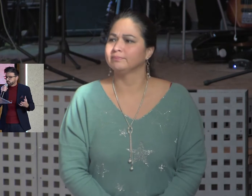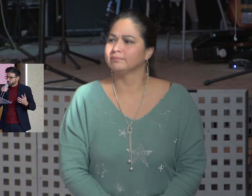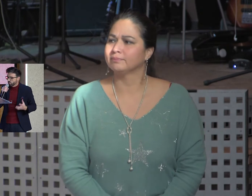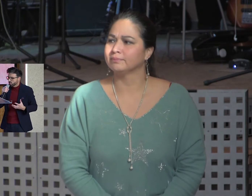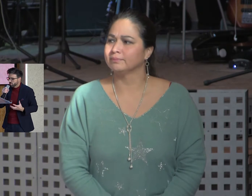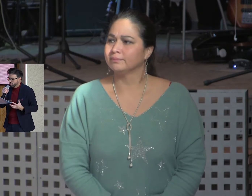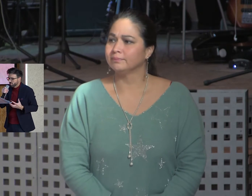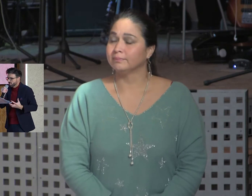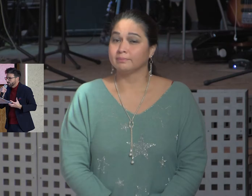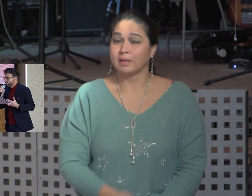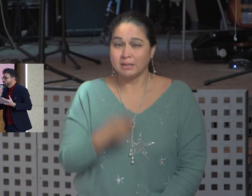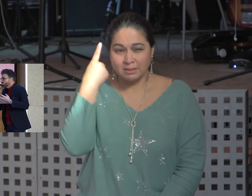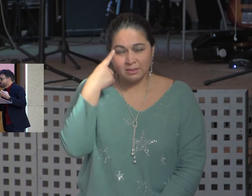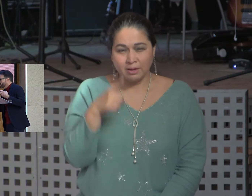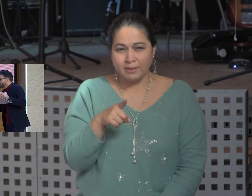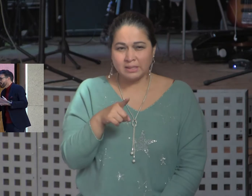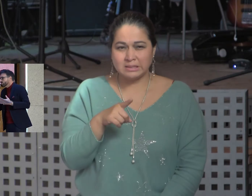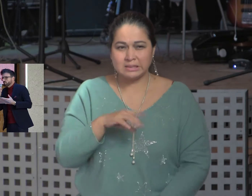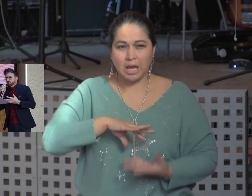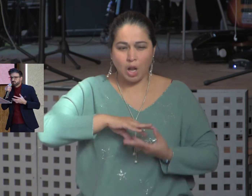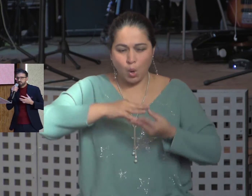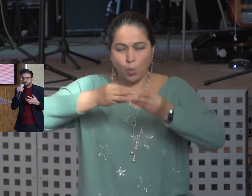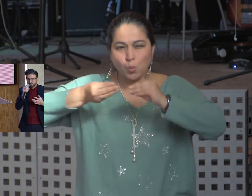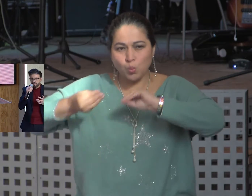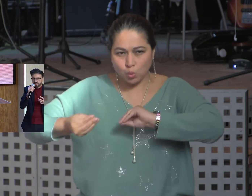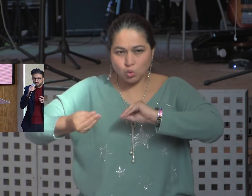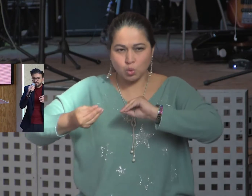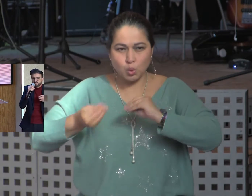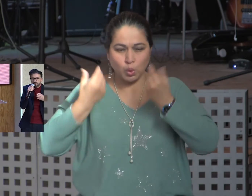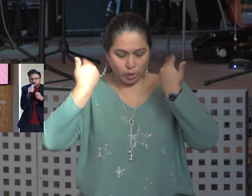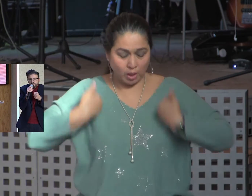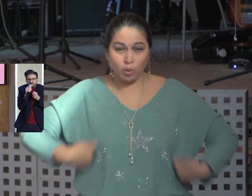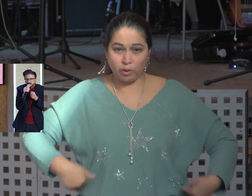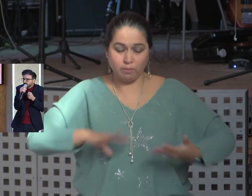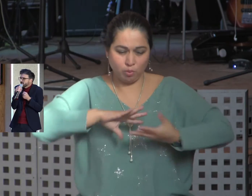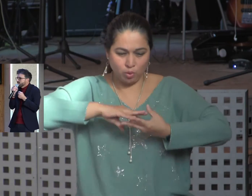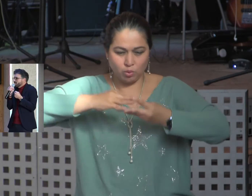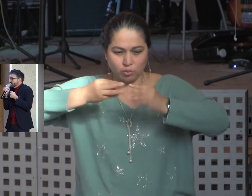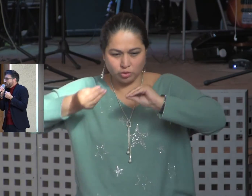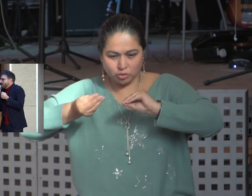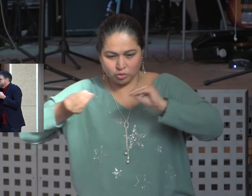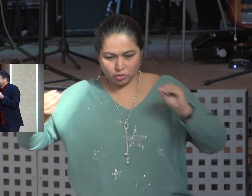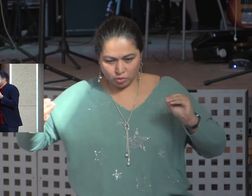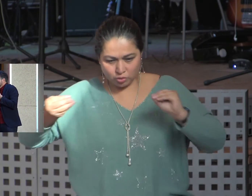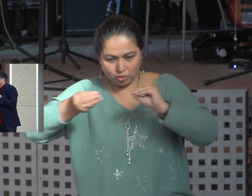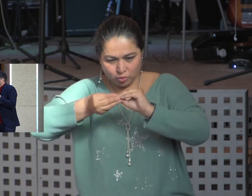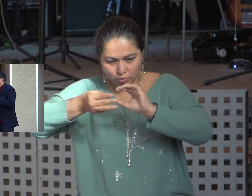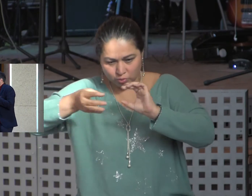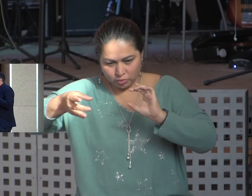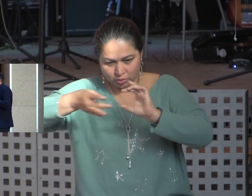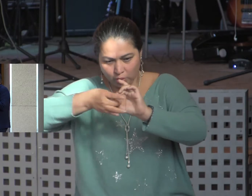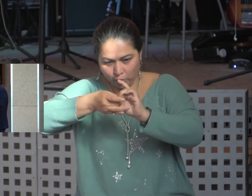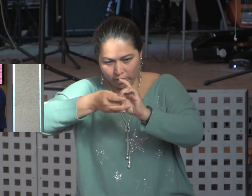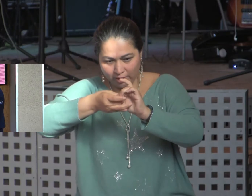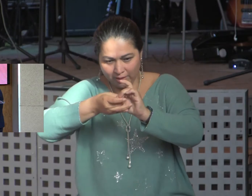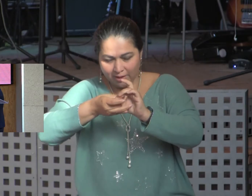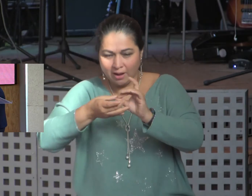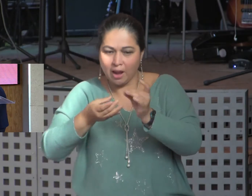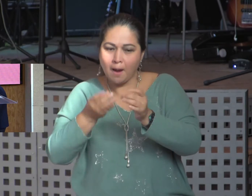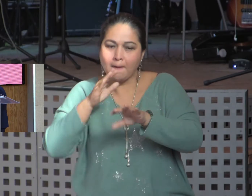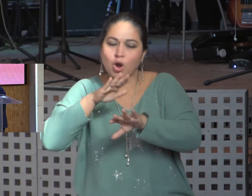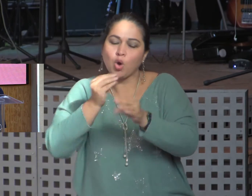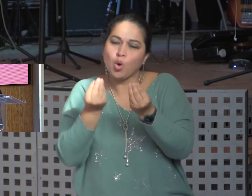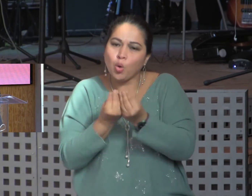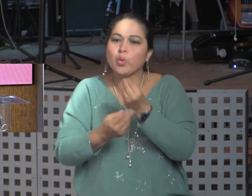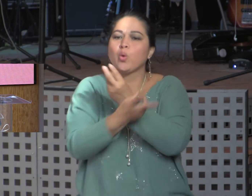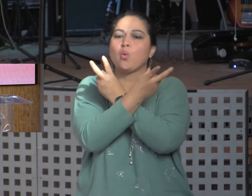Los músculos, los ligamentos se unen a ese hueso para conformar